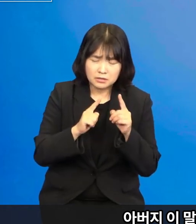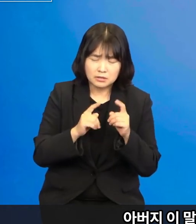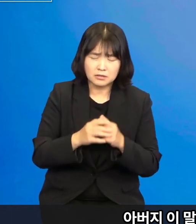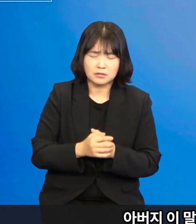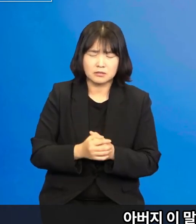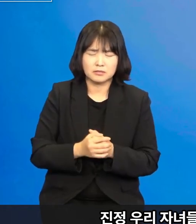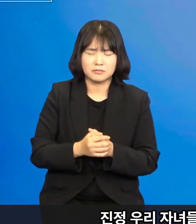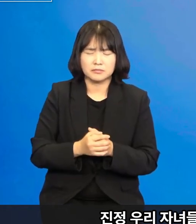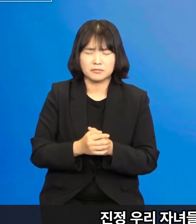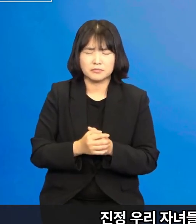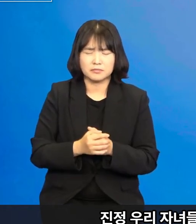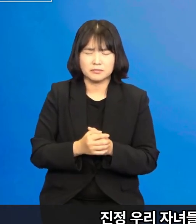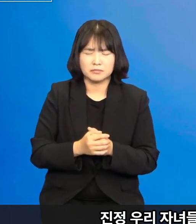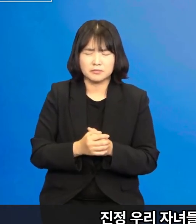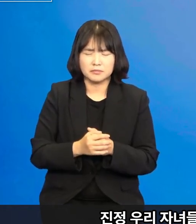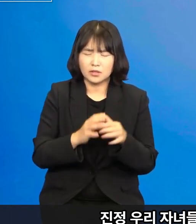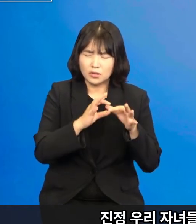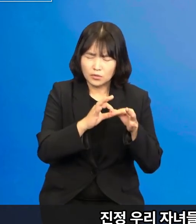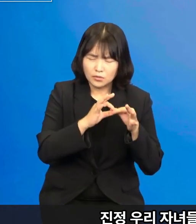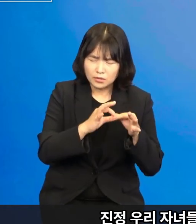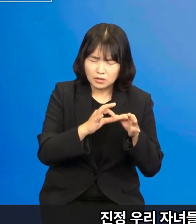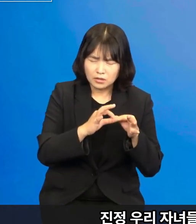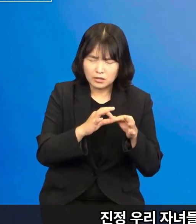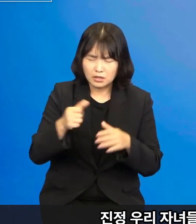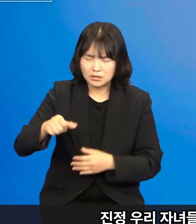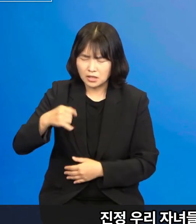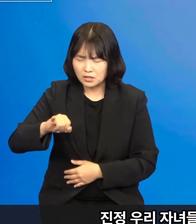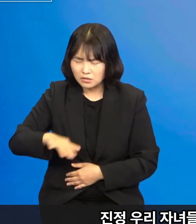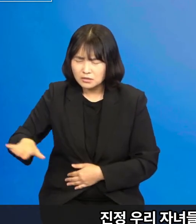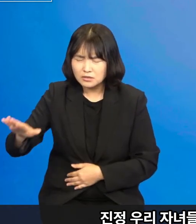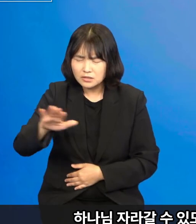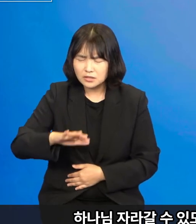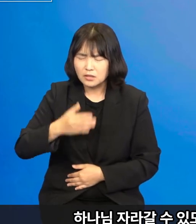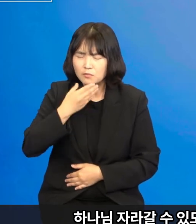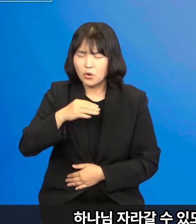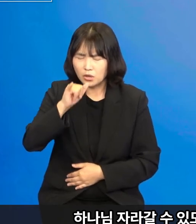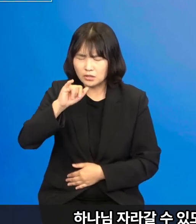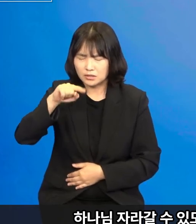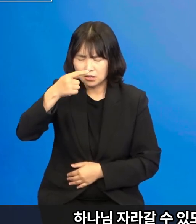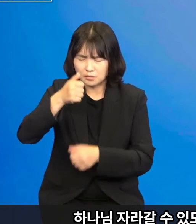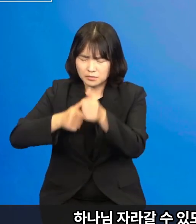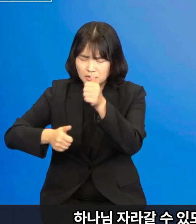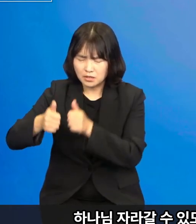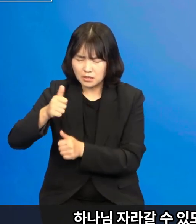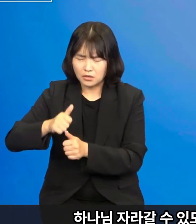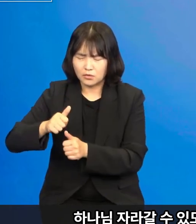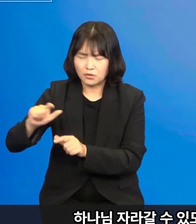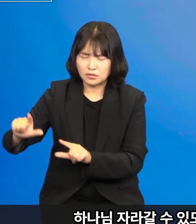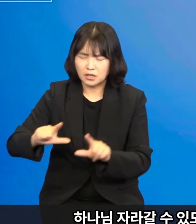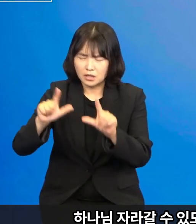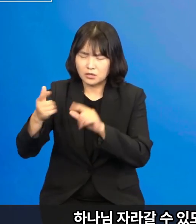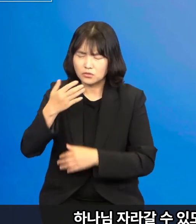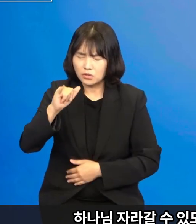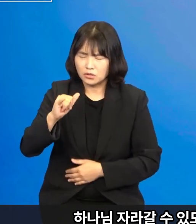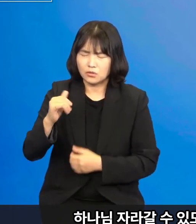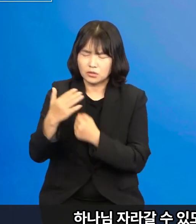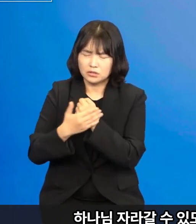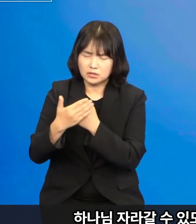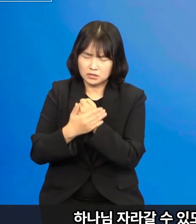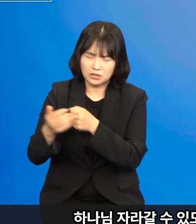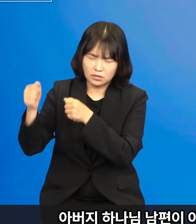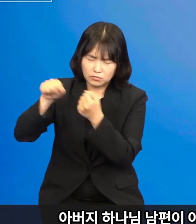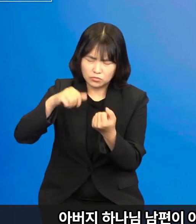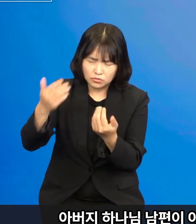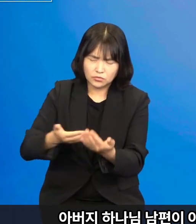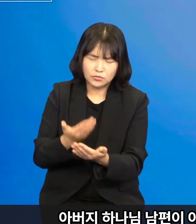해독제가 되어서 진정 우리 자녀들도 복 있는 다음 세대로 하나님 자라갈 수 있도록 은총을 더하여